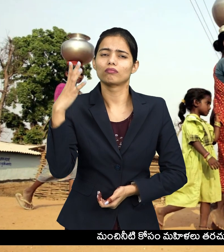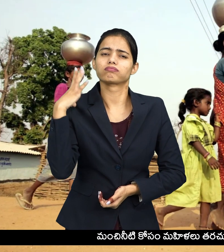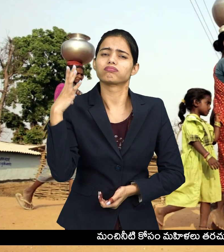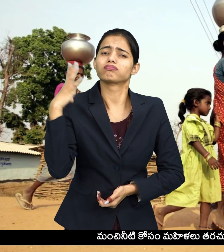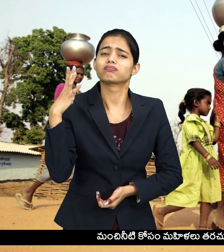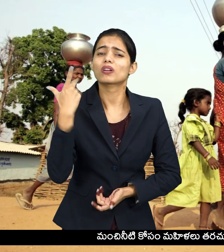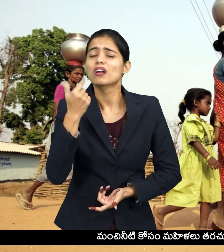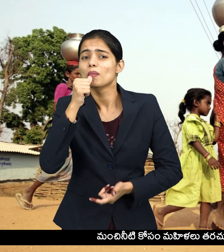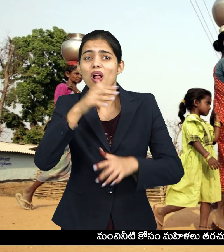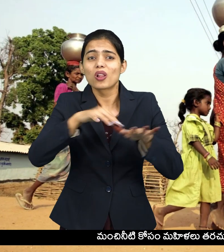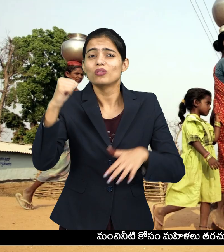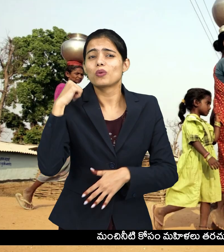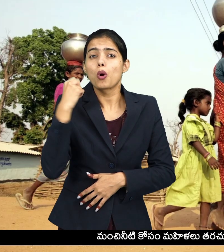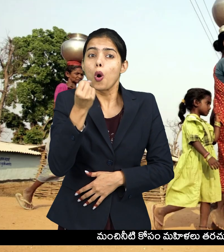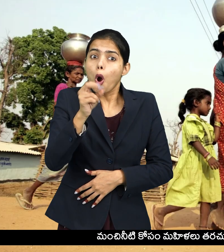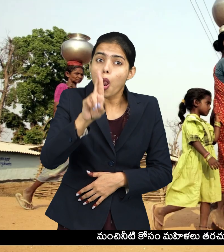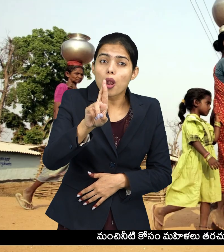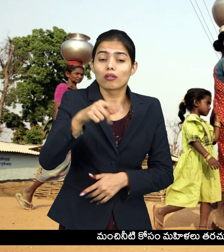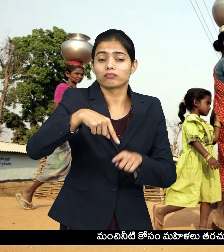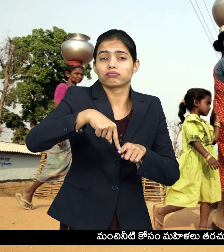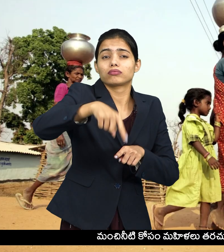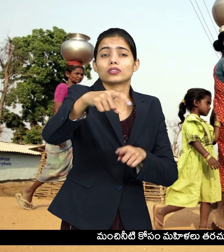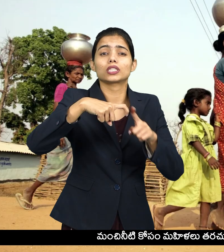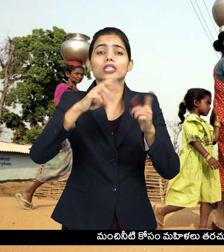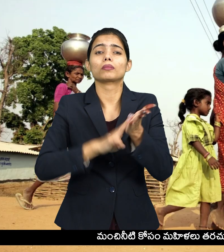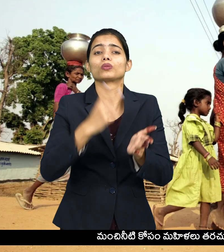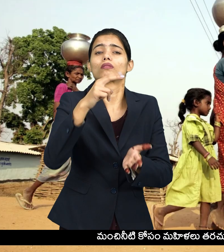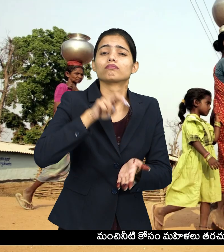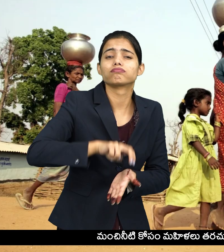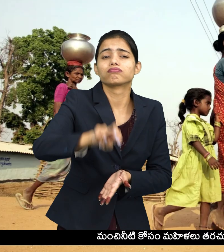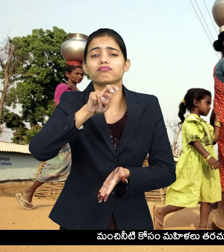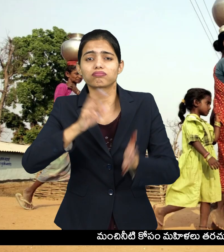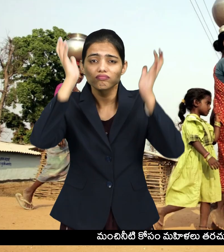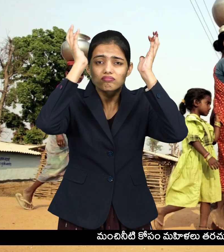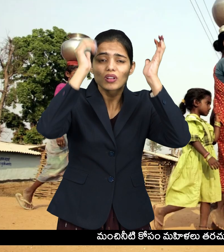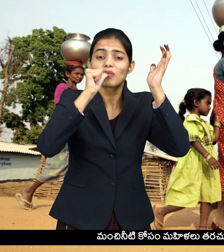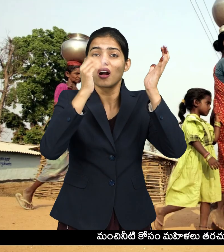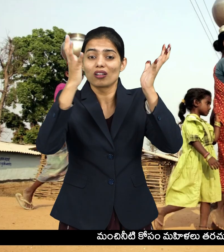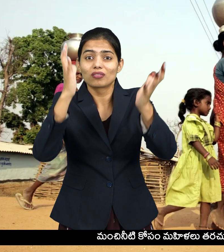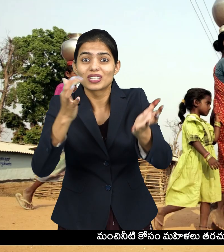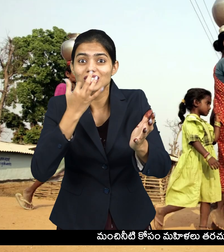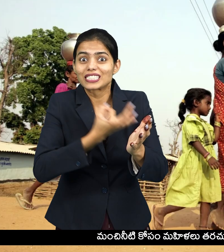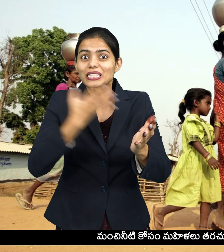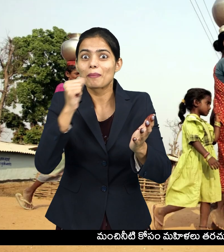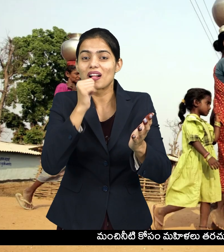మంచినీటి కోసం మహిళలు తరచుగా వేచి ఉండాలి లేదా 2 కిలోమీటర్లు నడిచి వెళ్ళాలి.